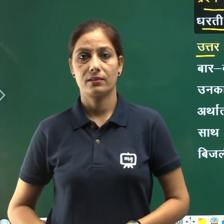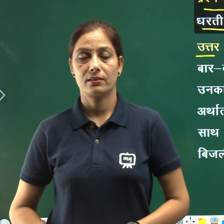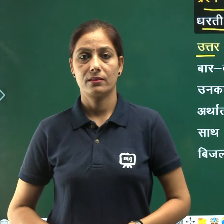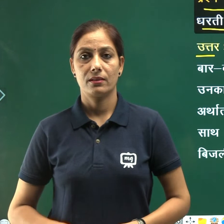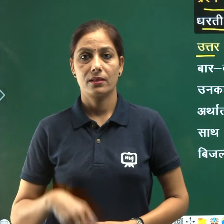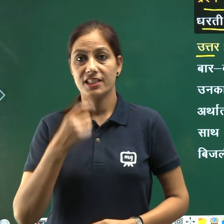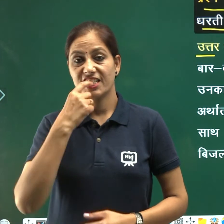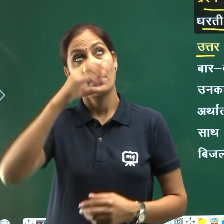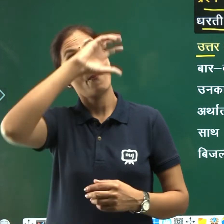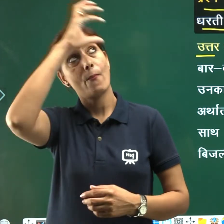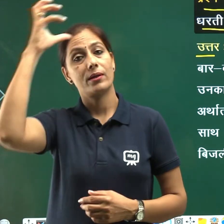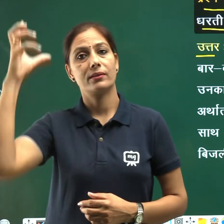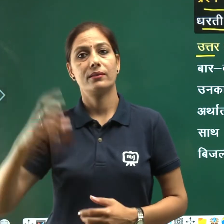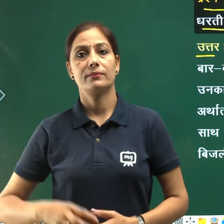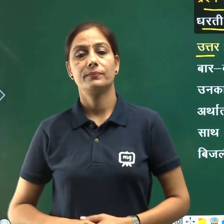बादल